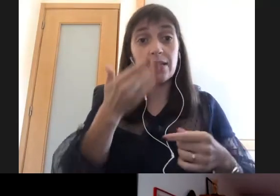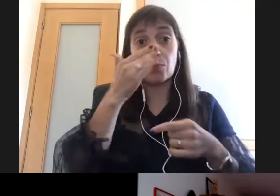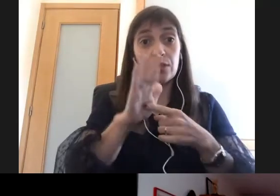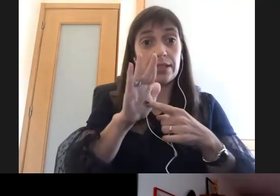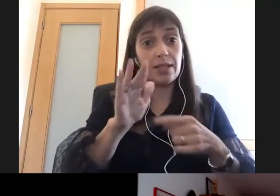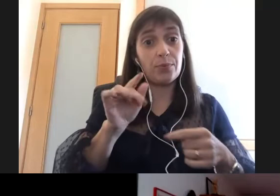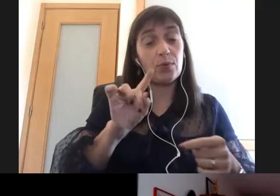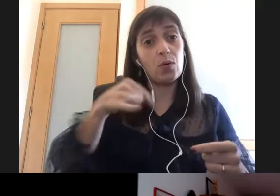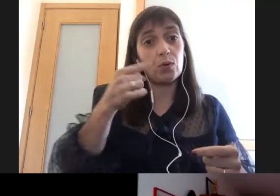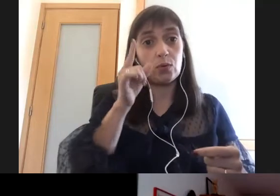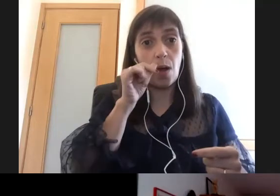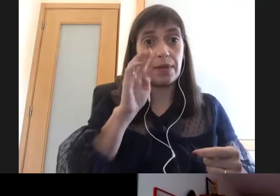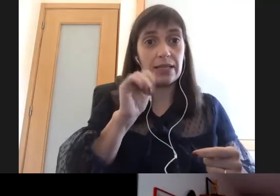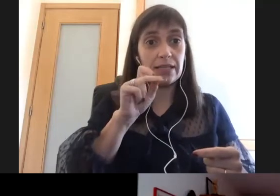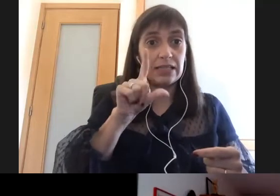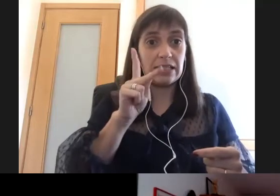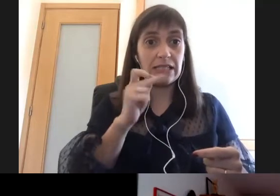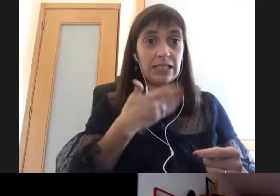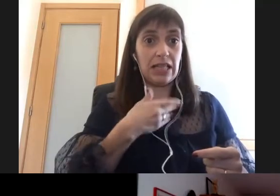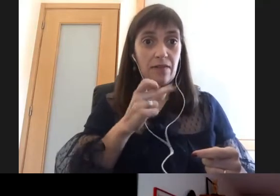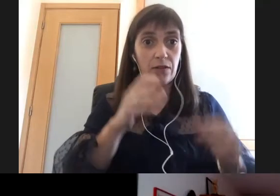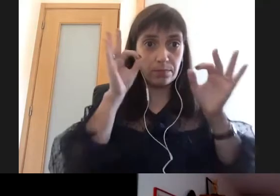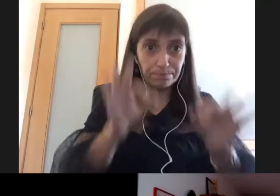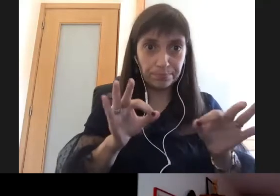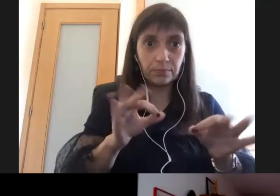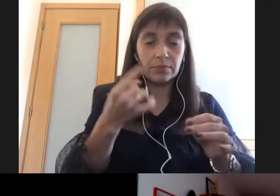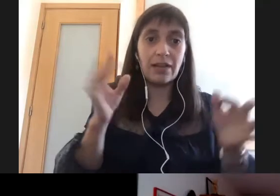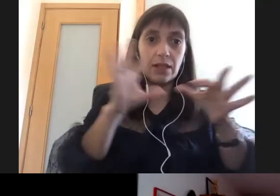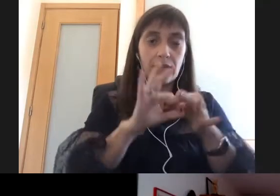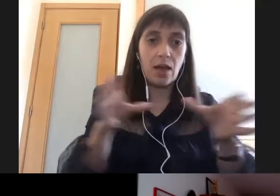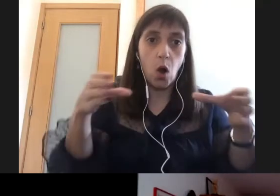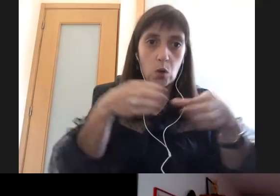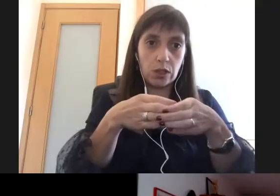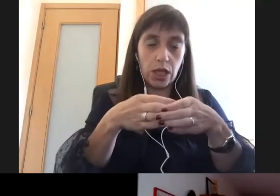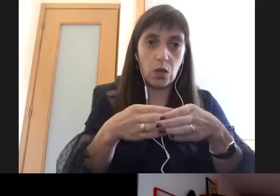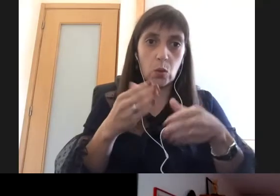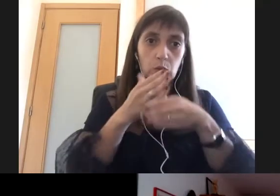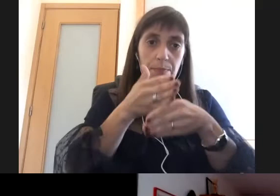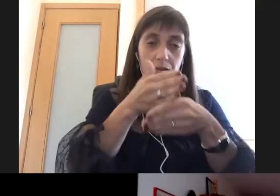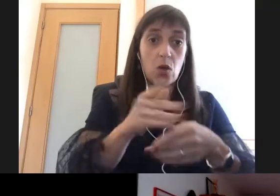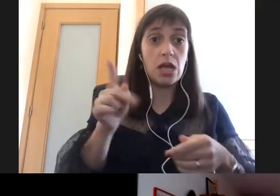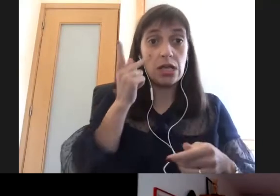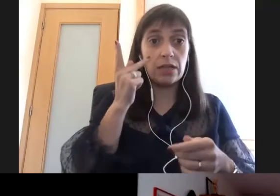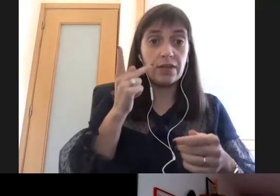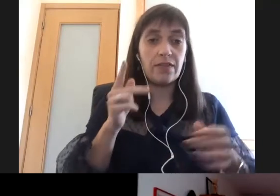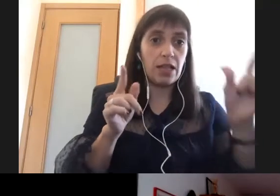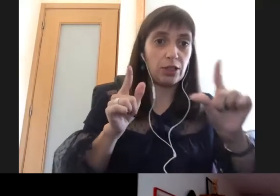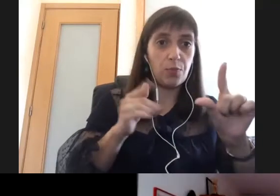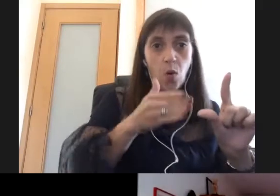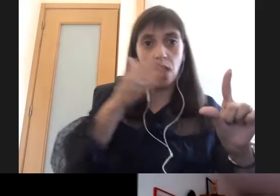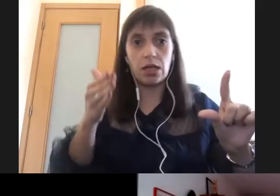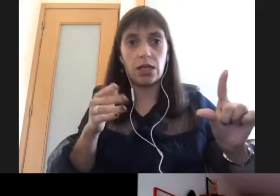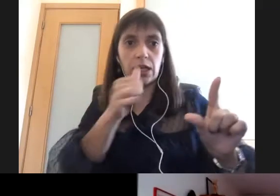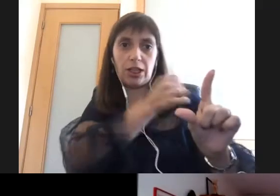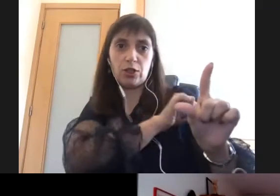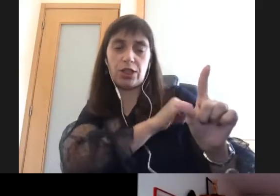Correia de Sá e Benevides tinham assento no Conselho Ultramarino. Quer dizer, ele vivia entre o Rio de Janeiro e Lisboa. E